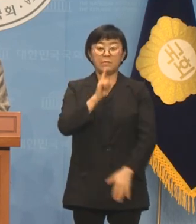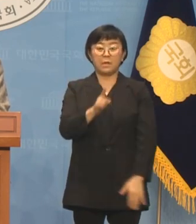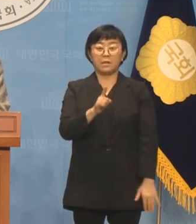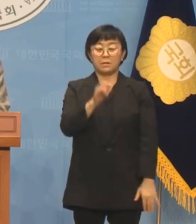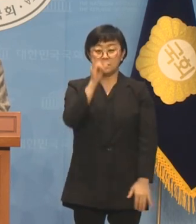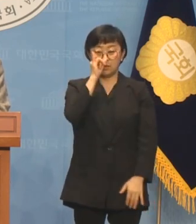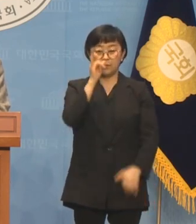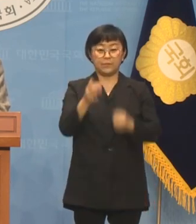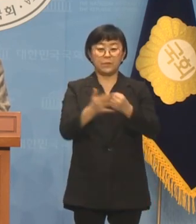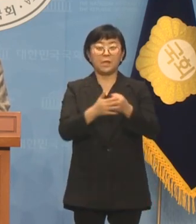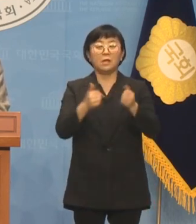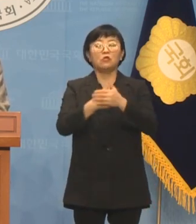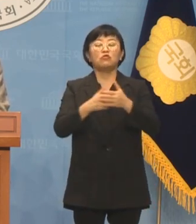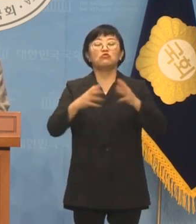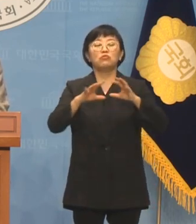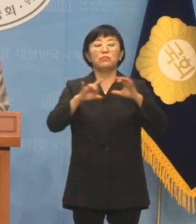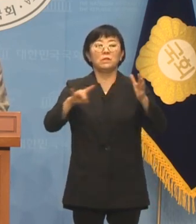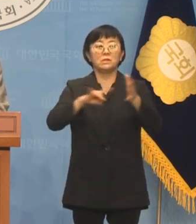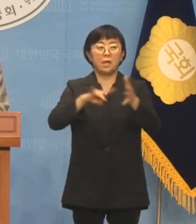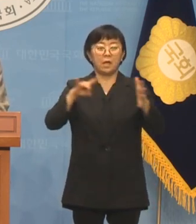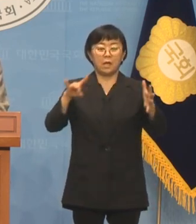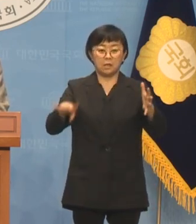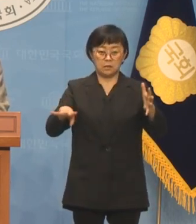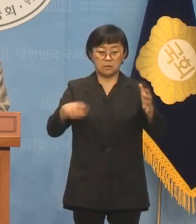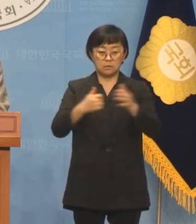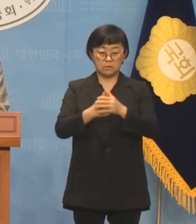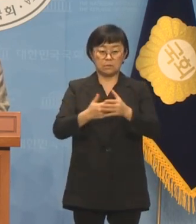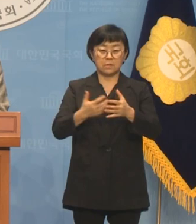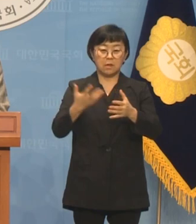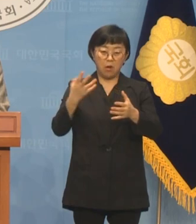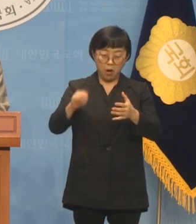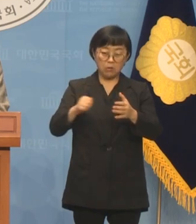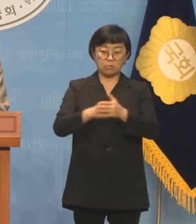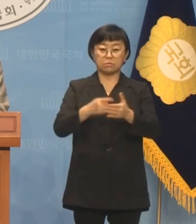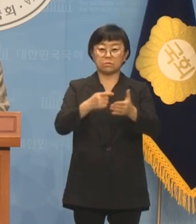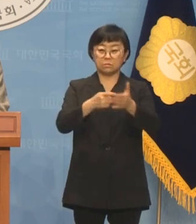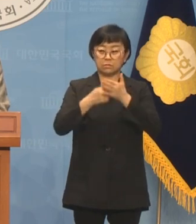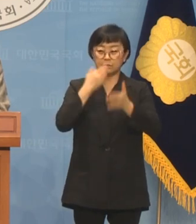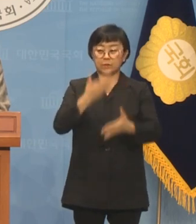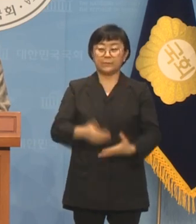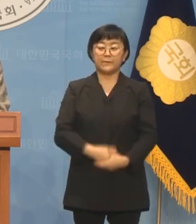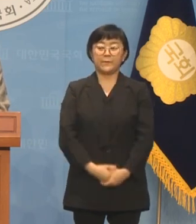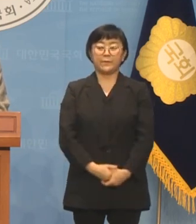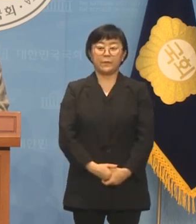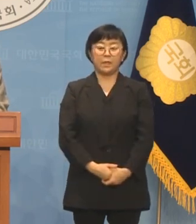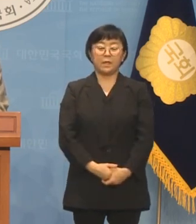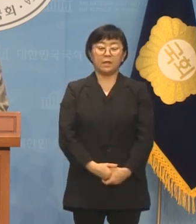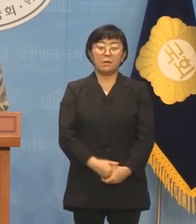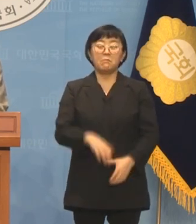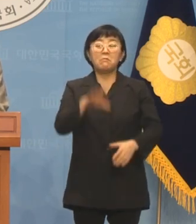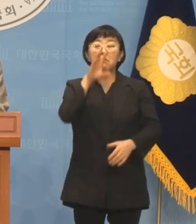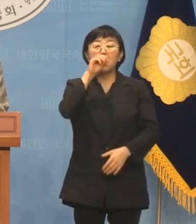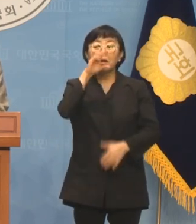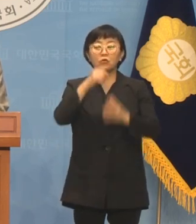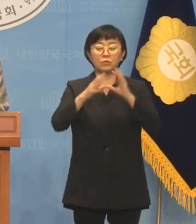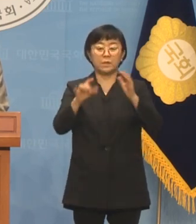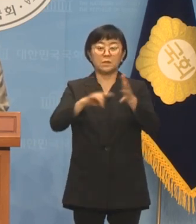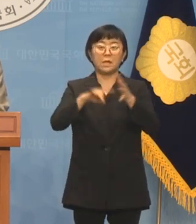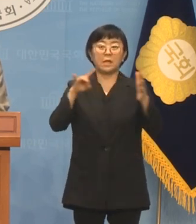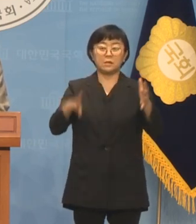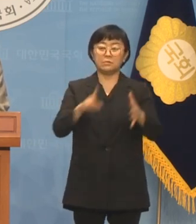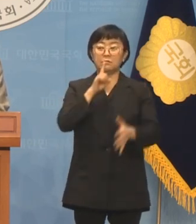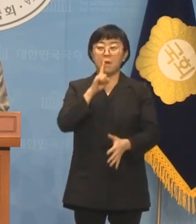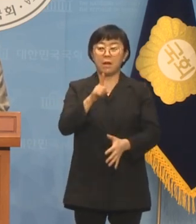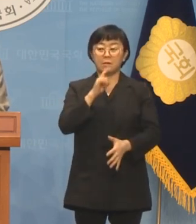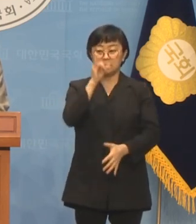있으면 피 같은 국민세금 수십억 원을 아낄 수 있습니다. 입만 열면 국민의 혈세를 운운하는